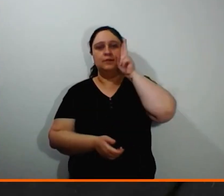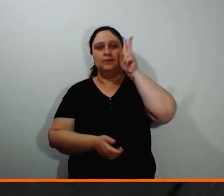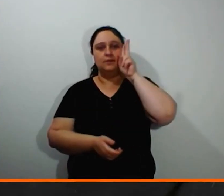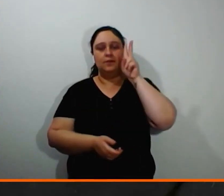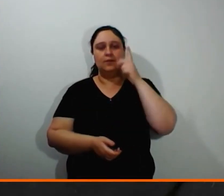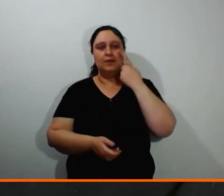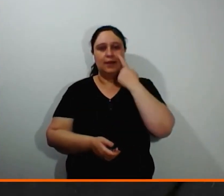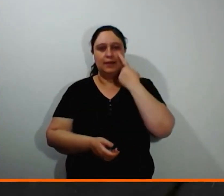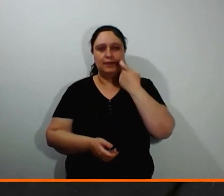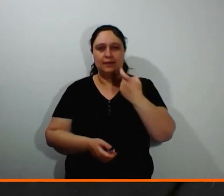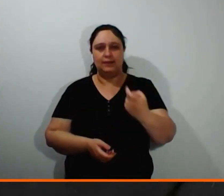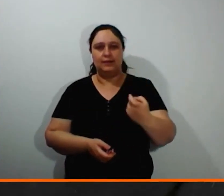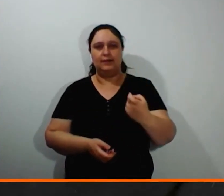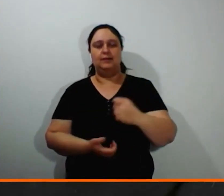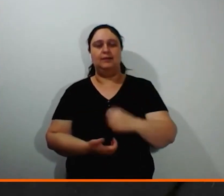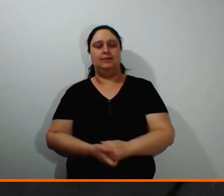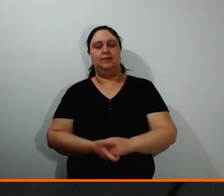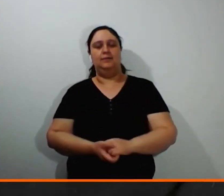interessante.